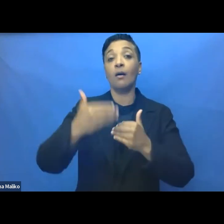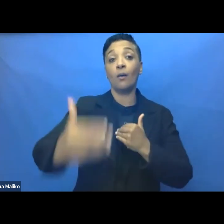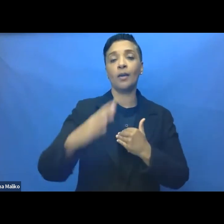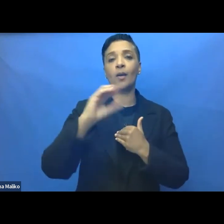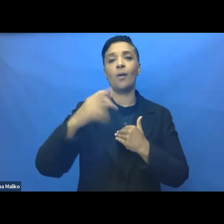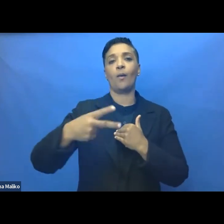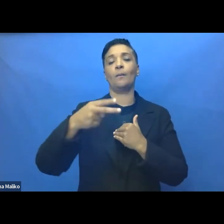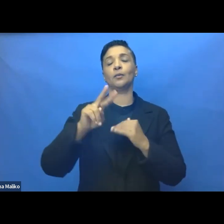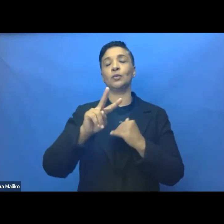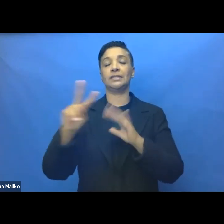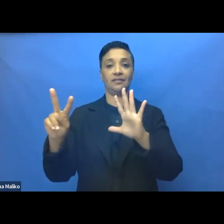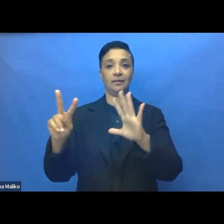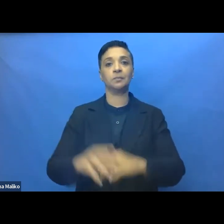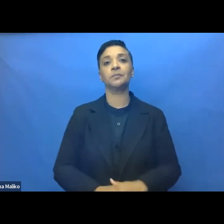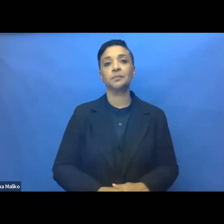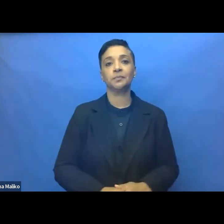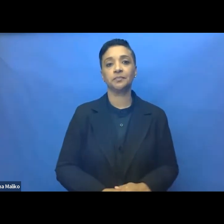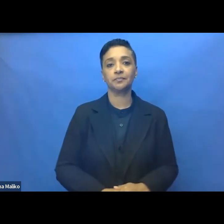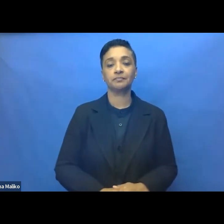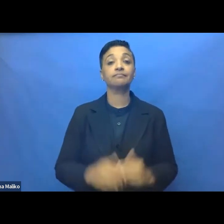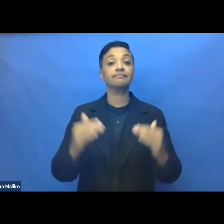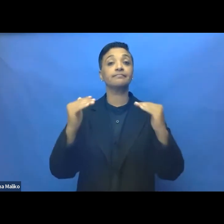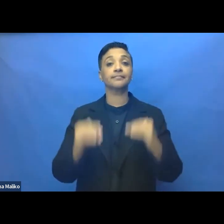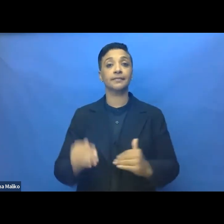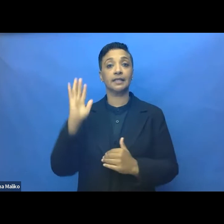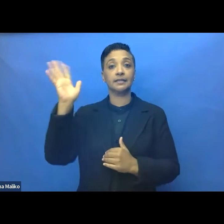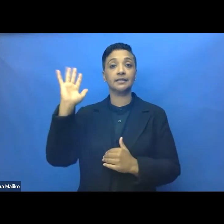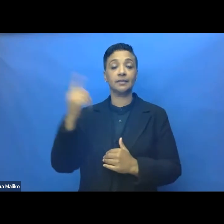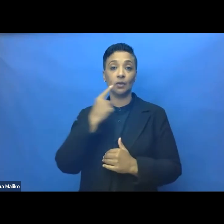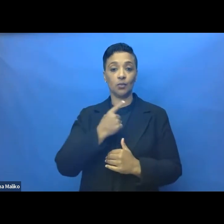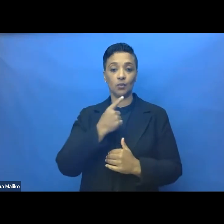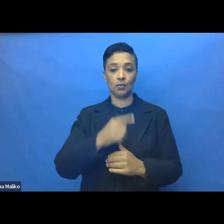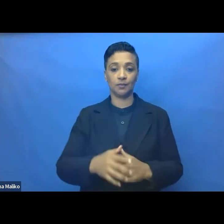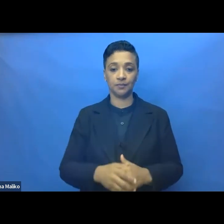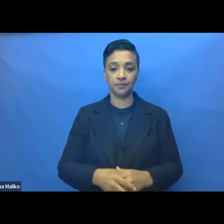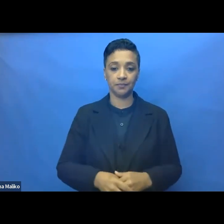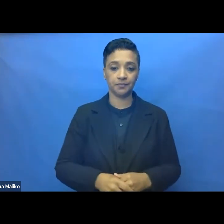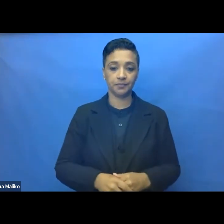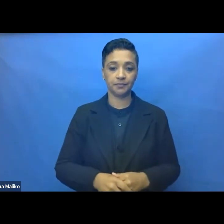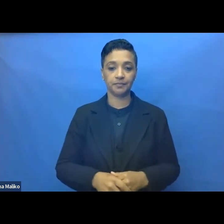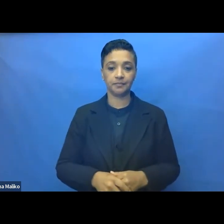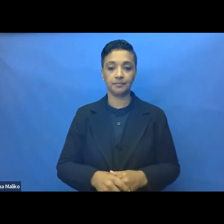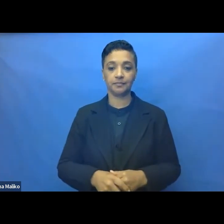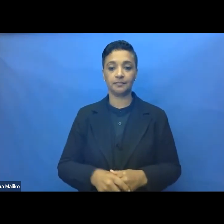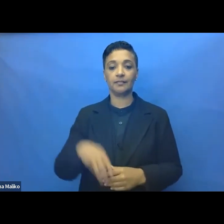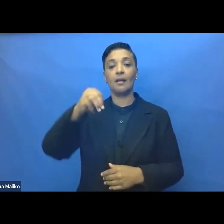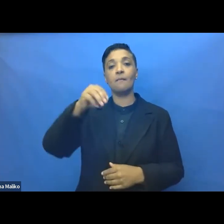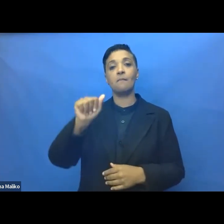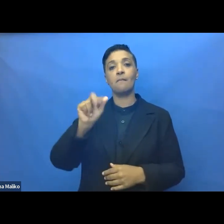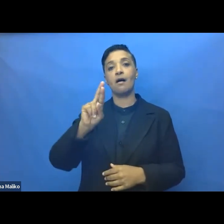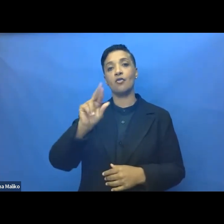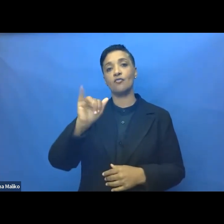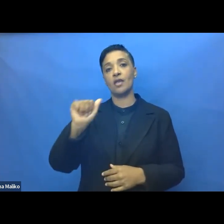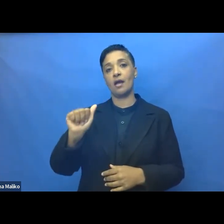d'assurer que ces personnes soient incluses dans le processus de déterminer les contributions au niveau